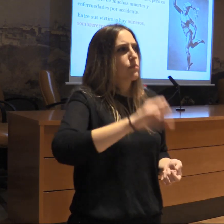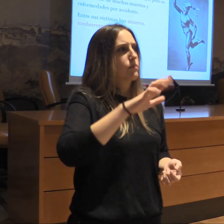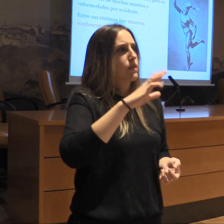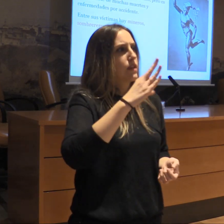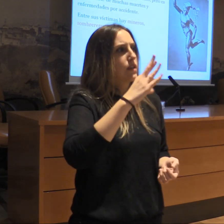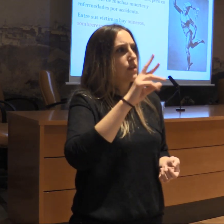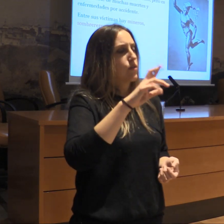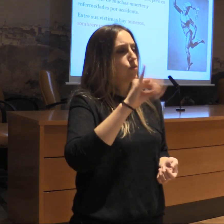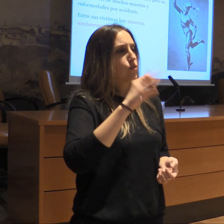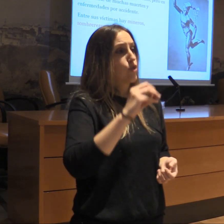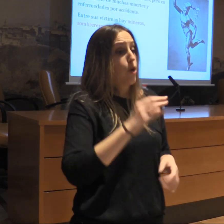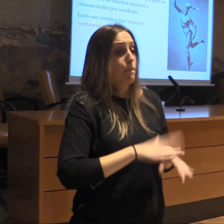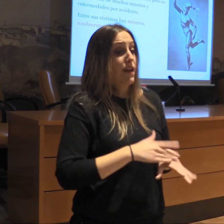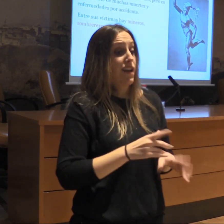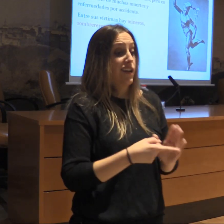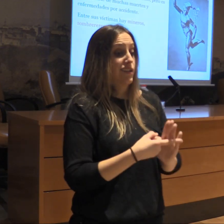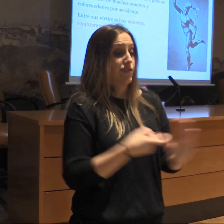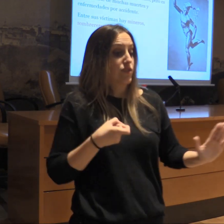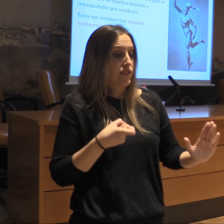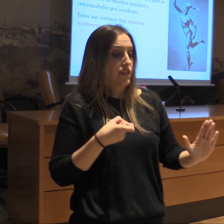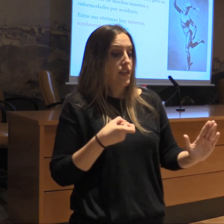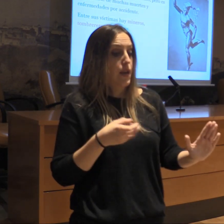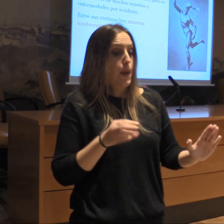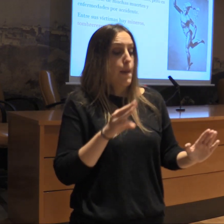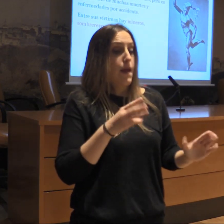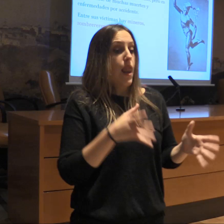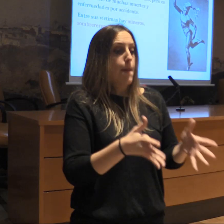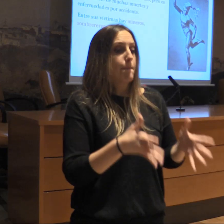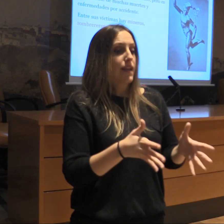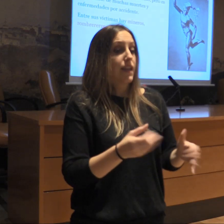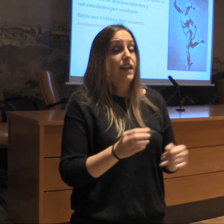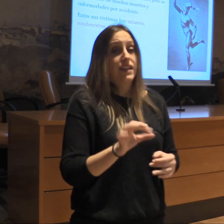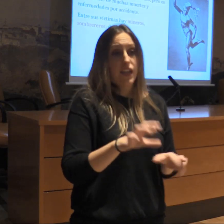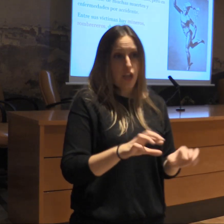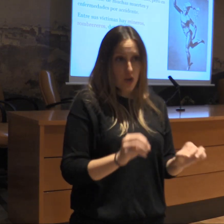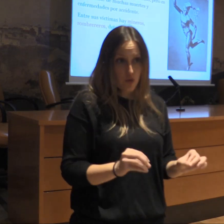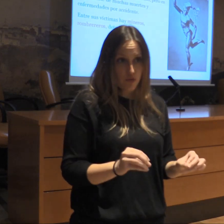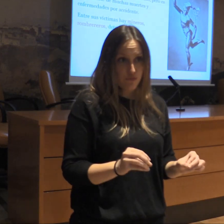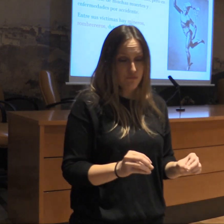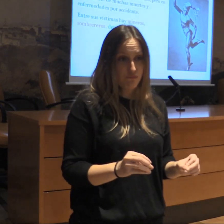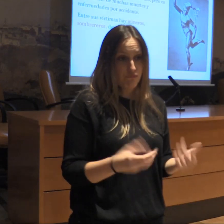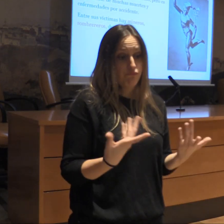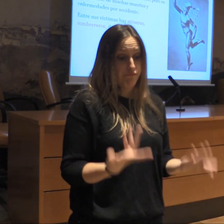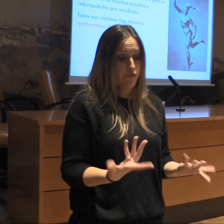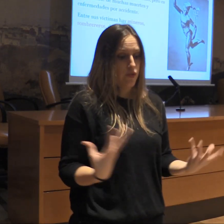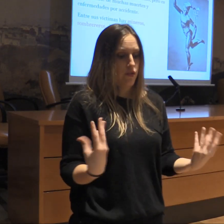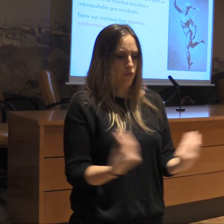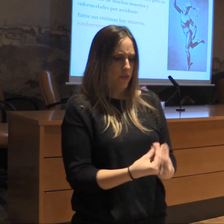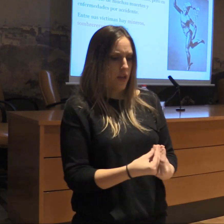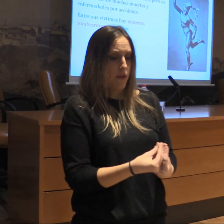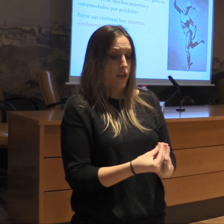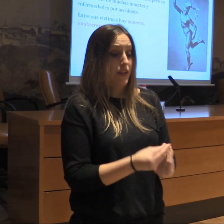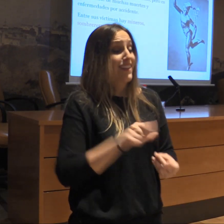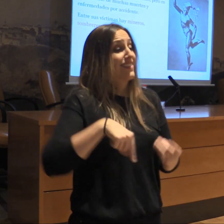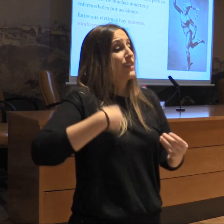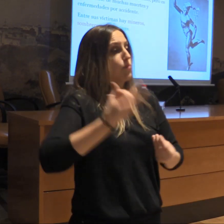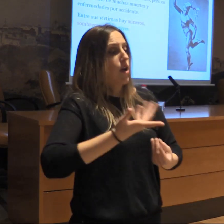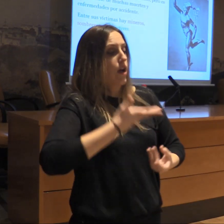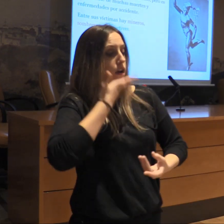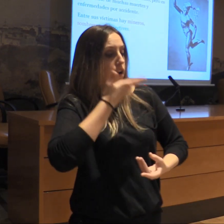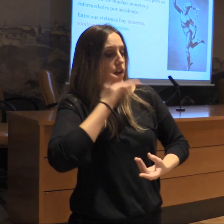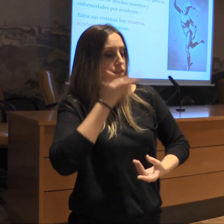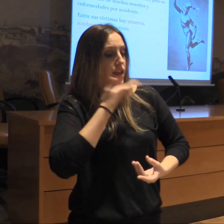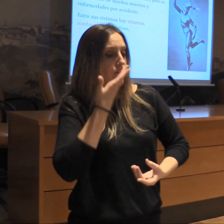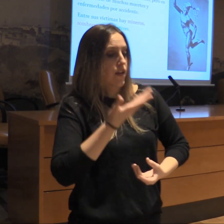extraer el oro y la plata de las minas en América. Se amalgamaba con el mercurio, luego se calentaba esta